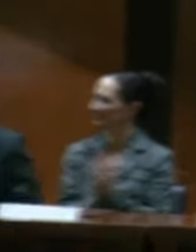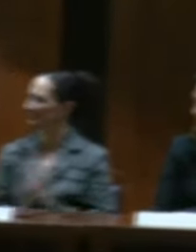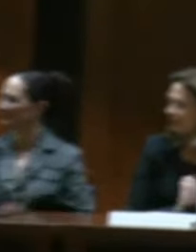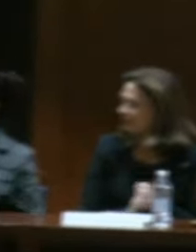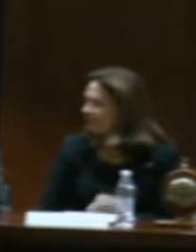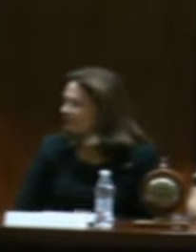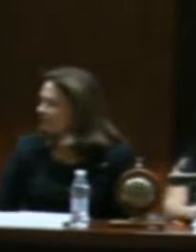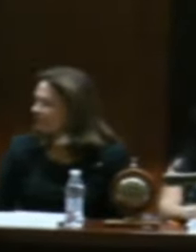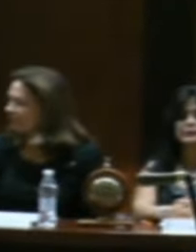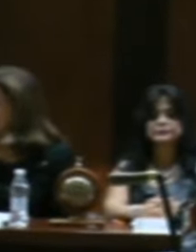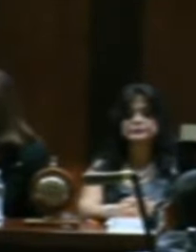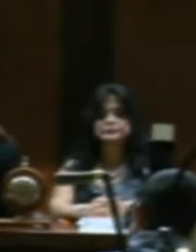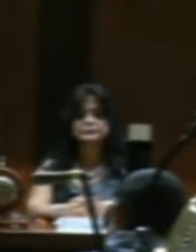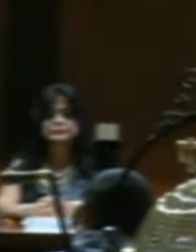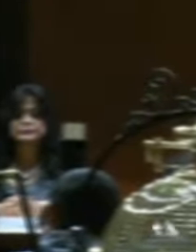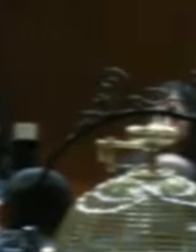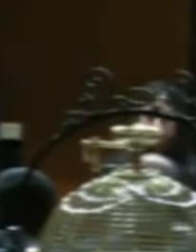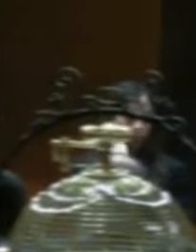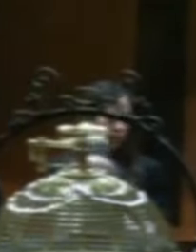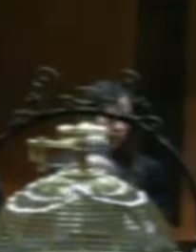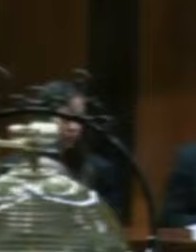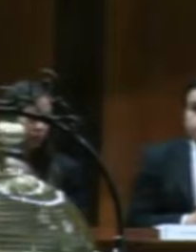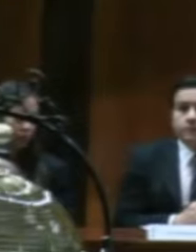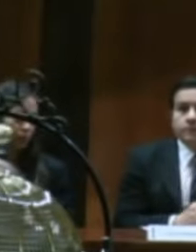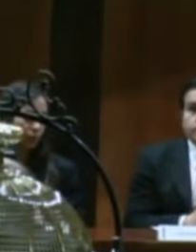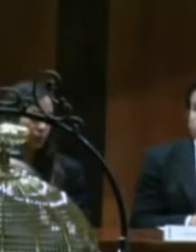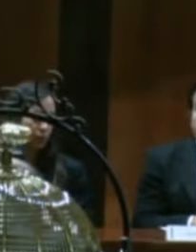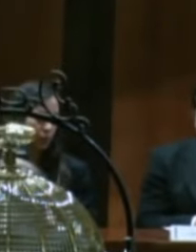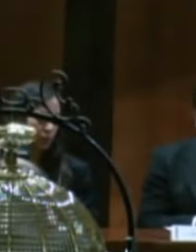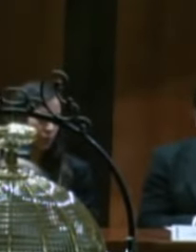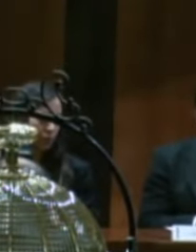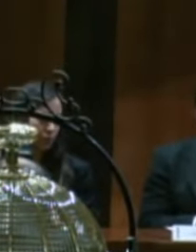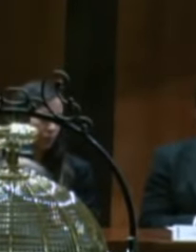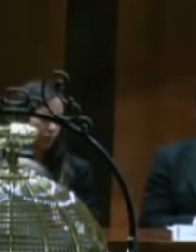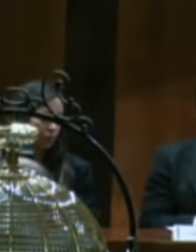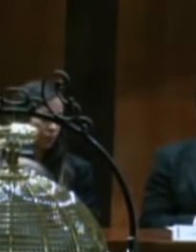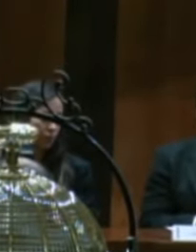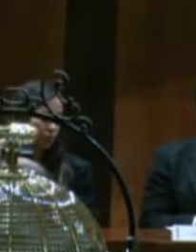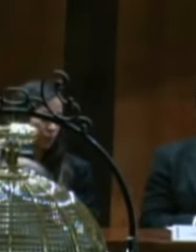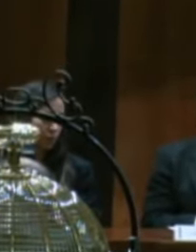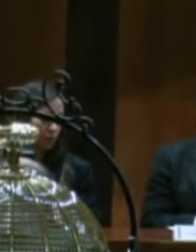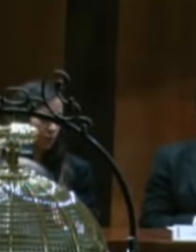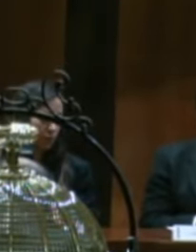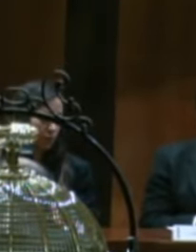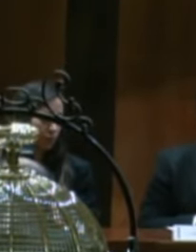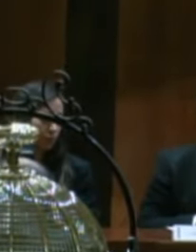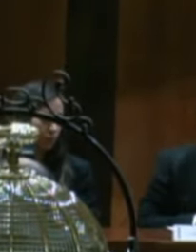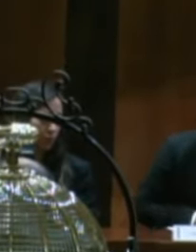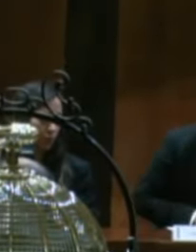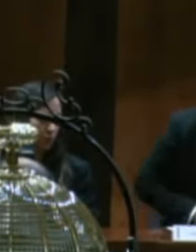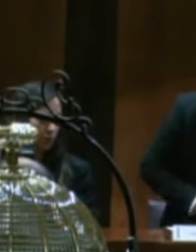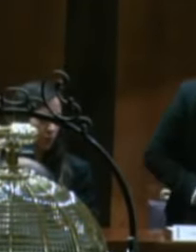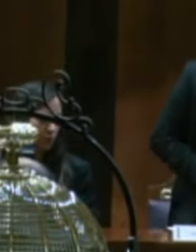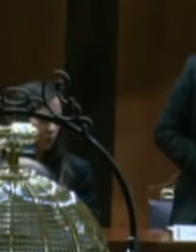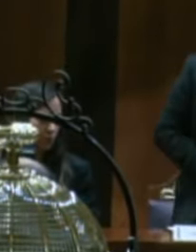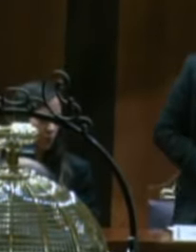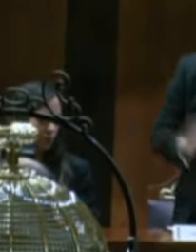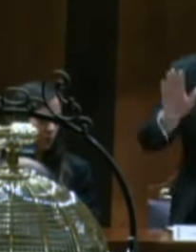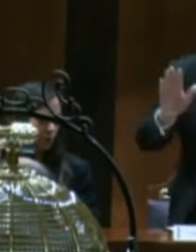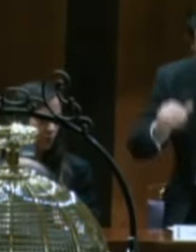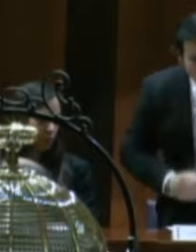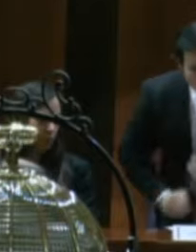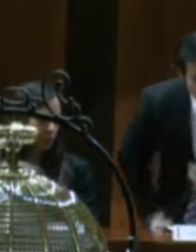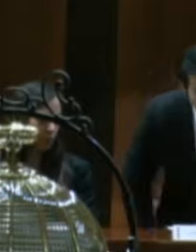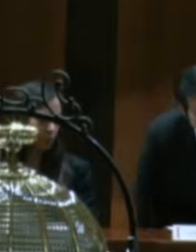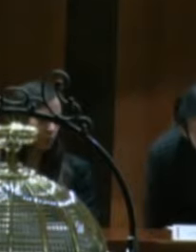servicios Asimismo saludamos al licenciado Aldo Heriberto peralt ansures en representación de la subdirección general